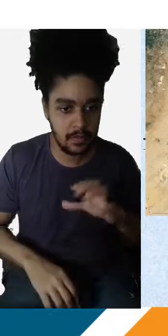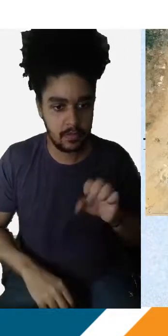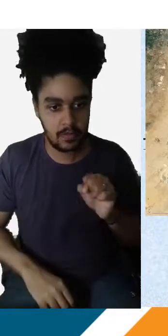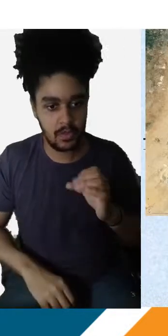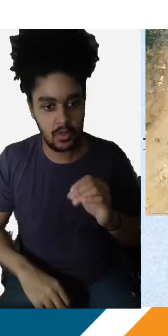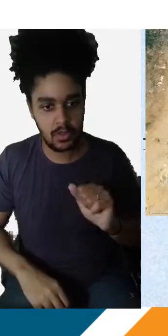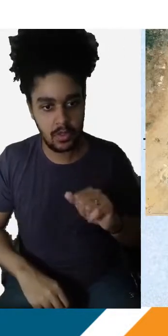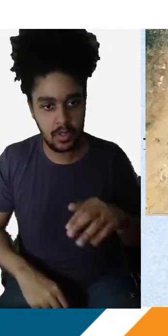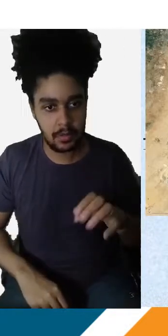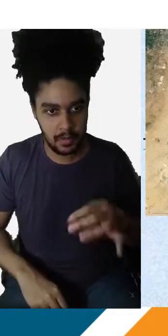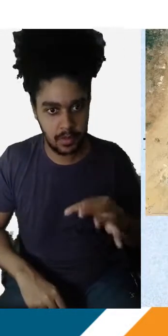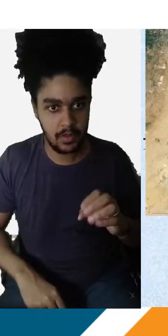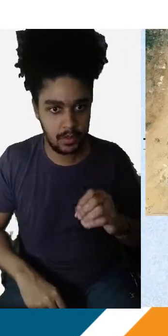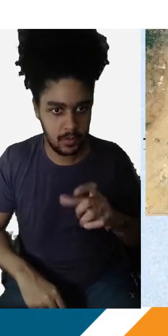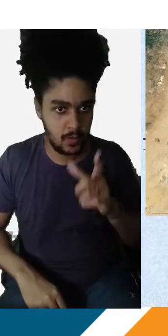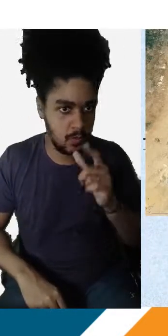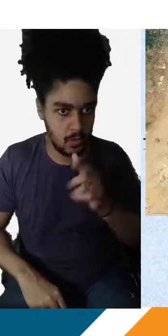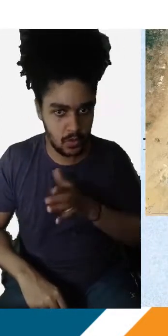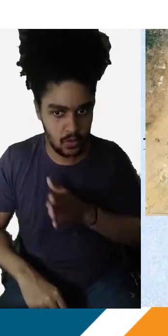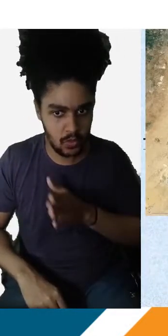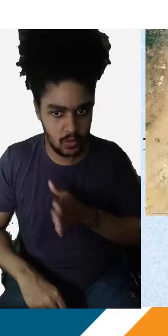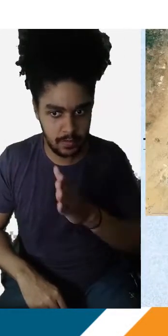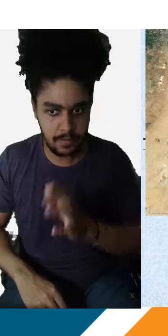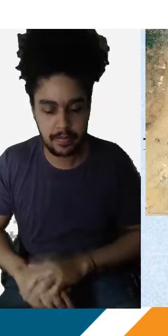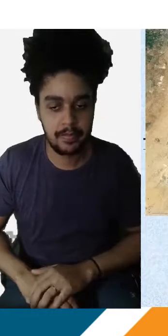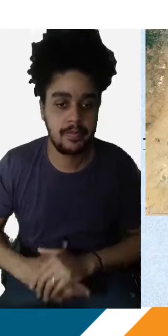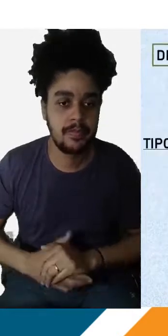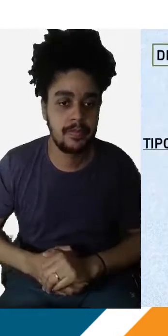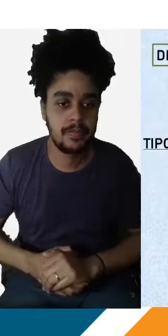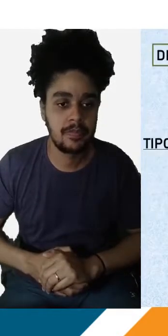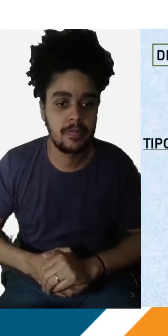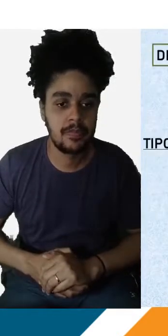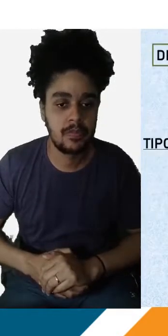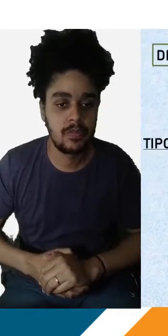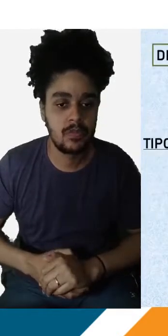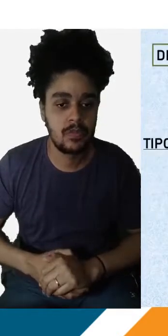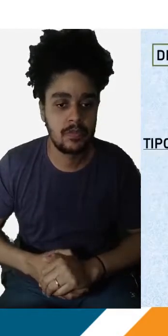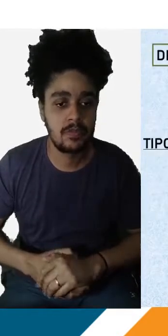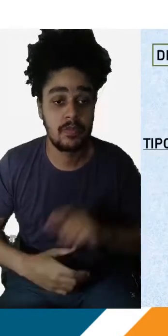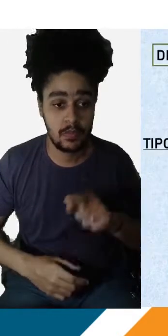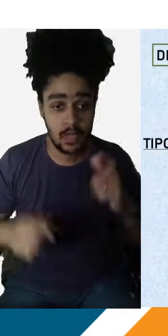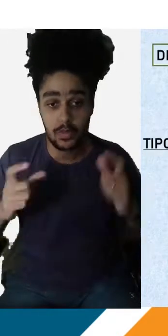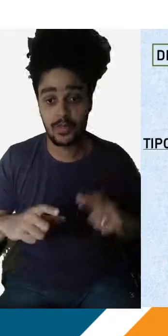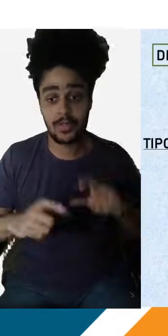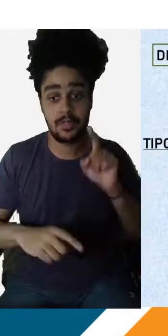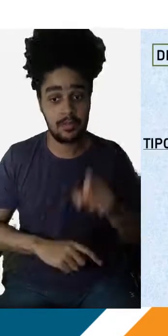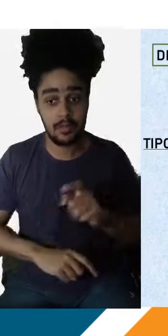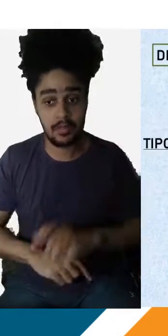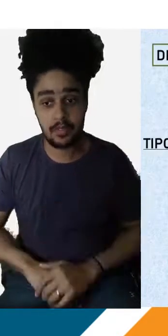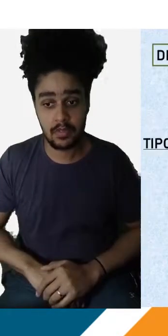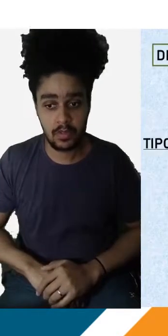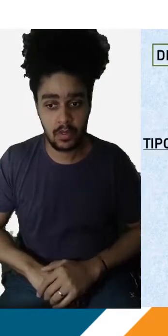de rios, de águas para ele. E esse lugarzinho aí deve